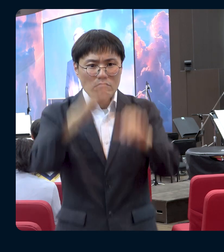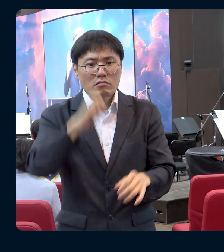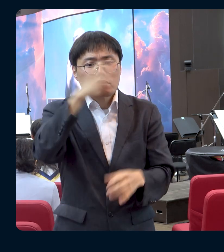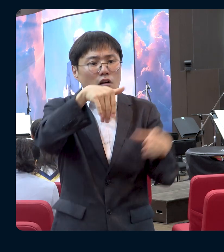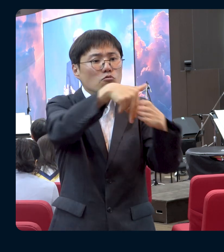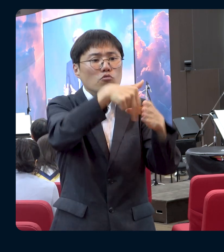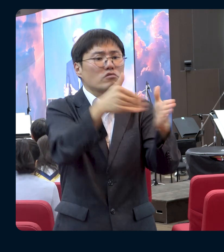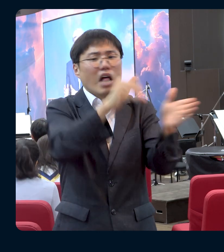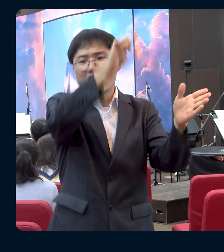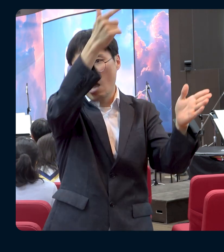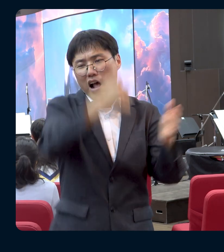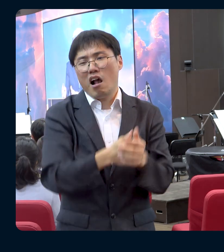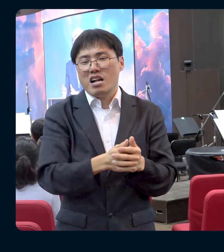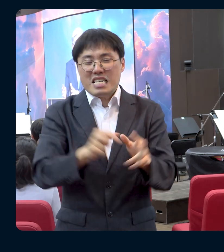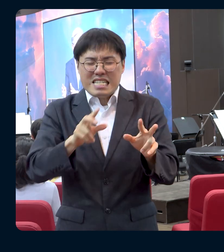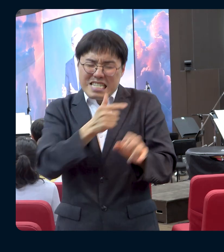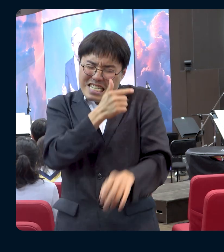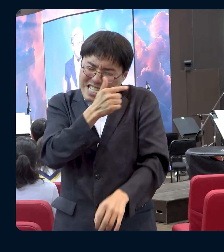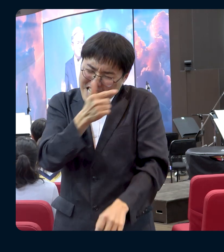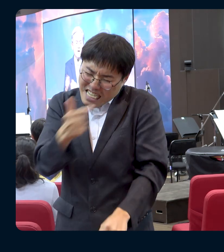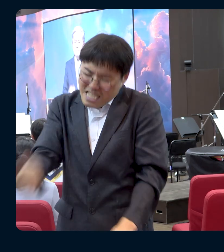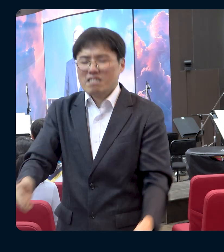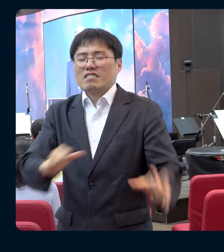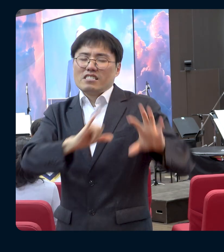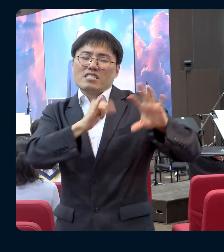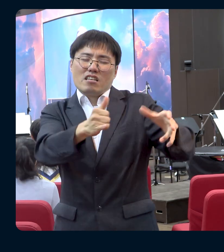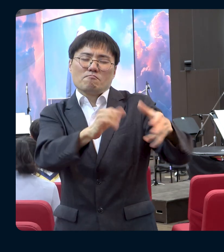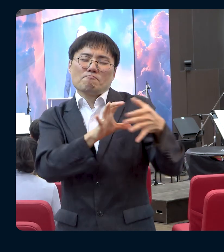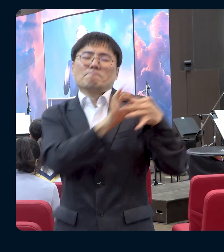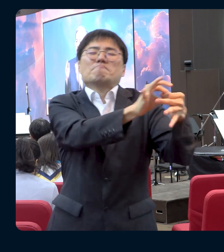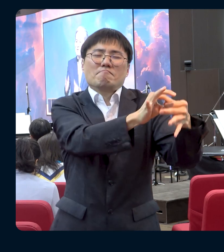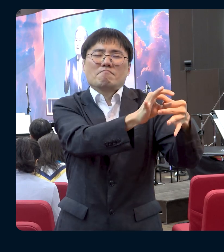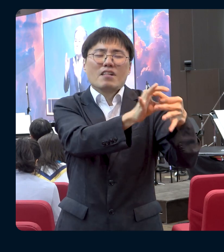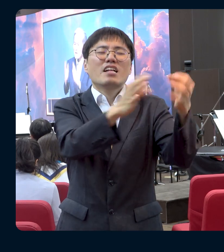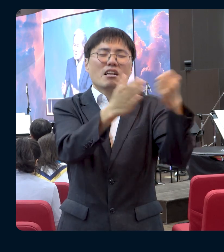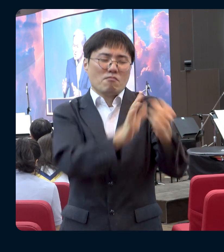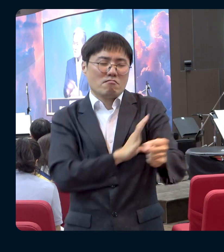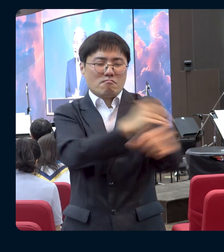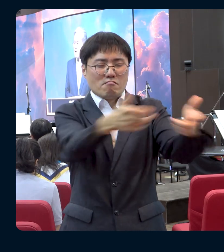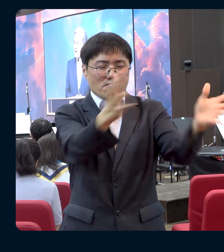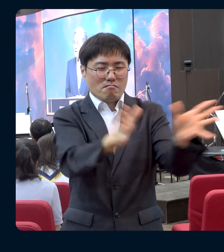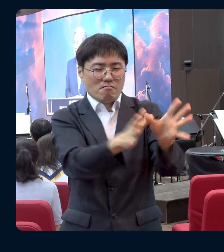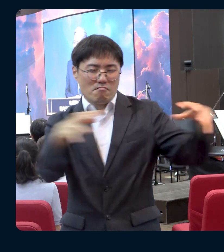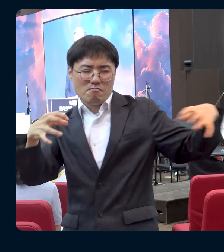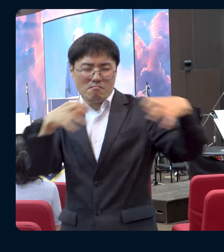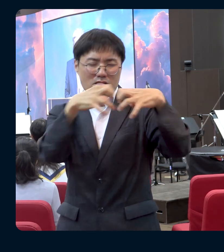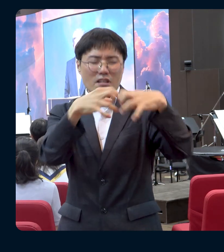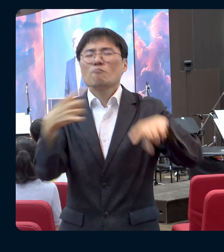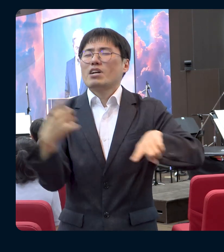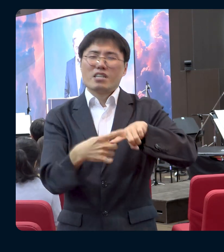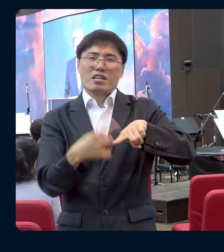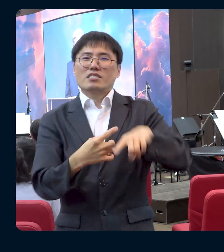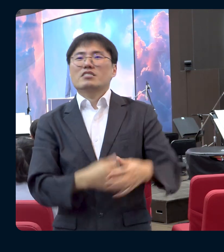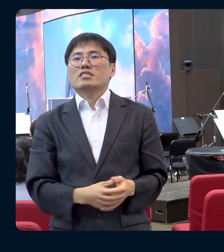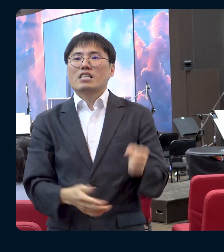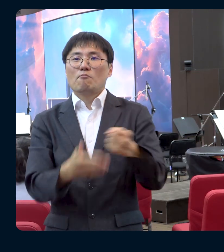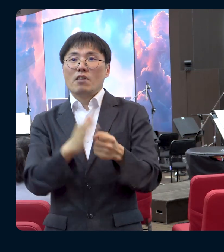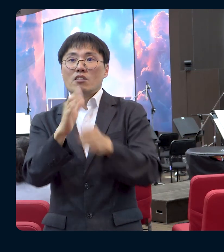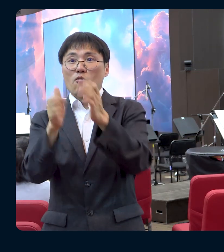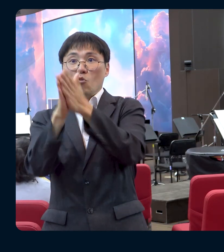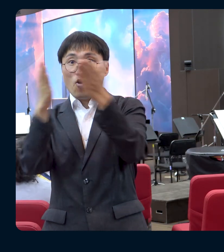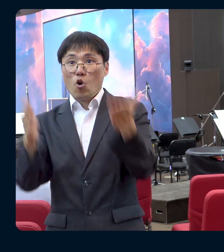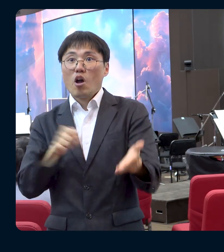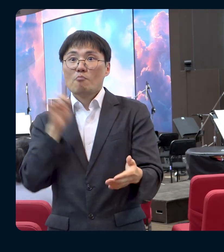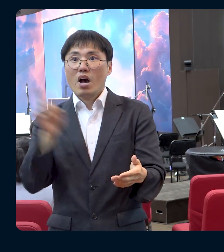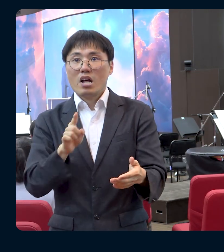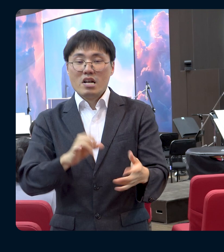하나의 종교가 아니라 이것은 바로 뭐냐? 지극히 세속적인 문화, 그 세력을 말하는 것이다. 그래서